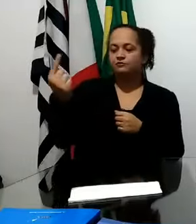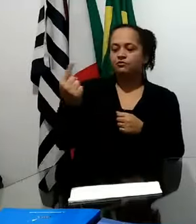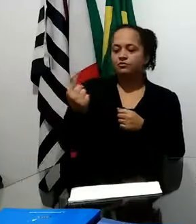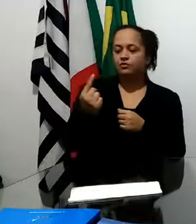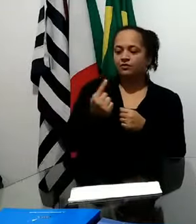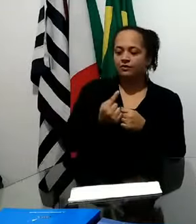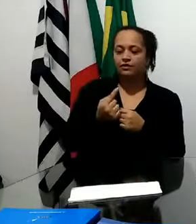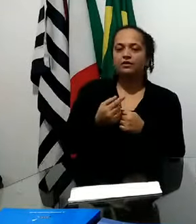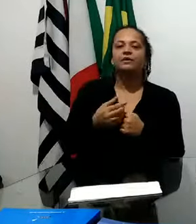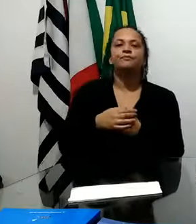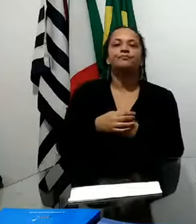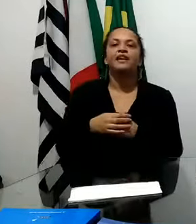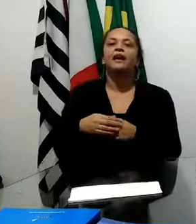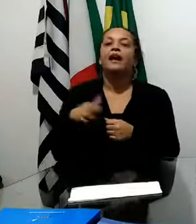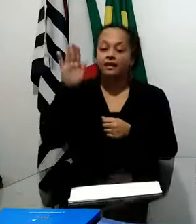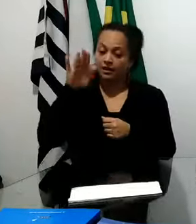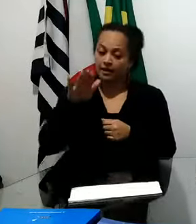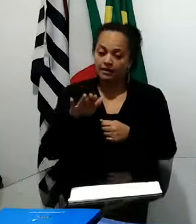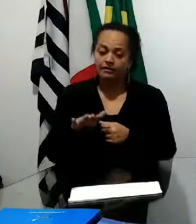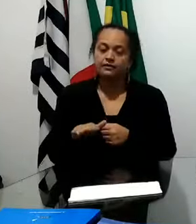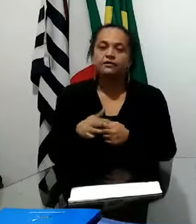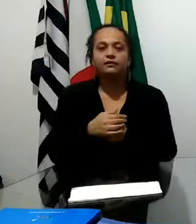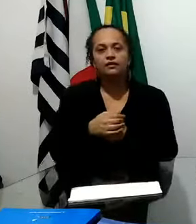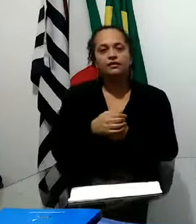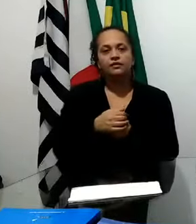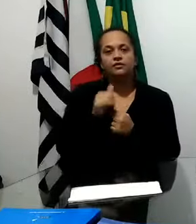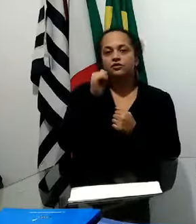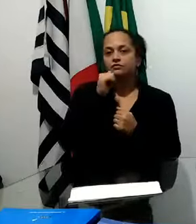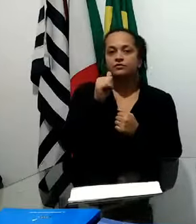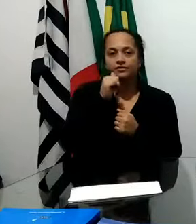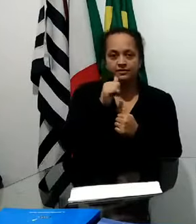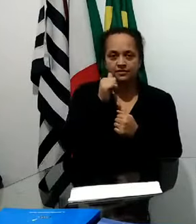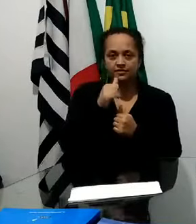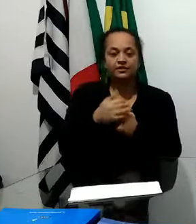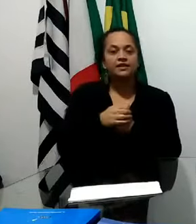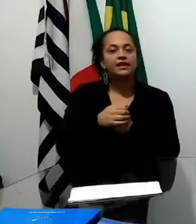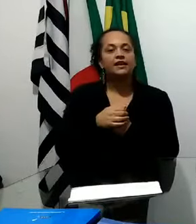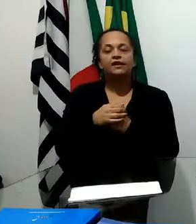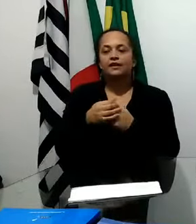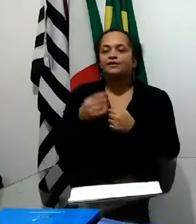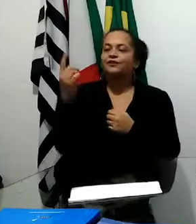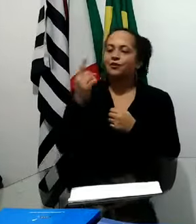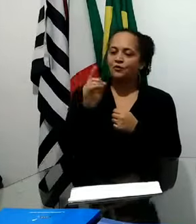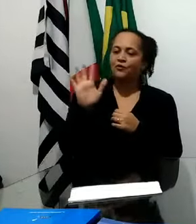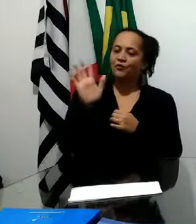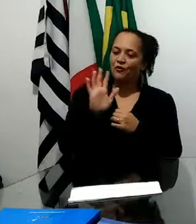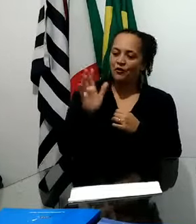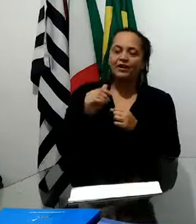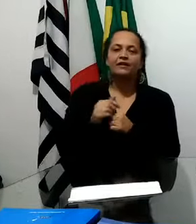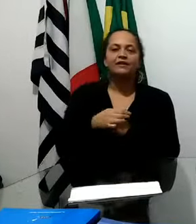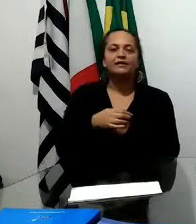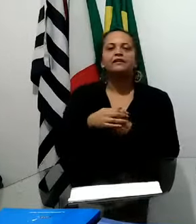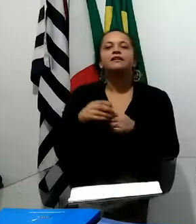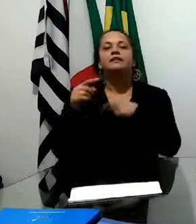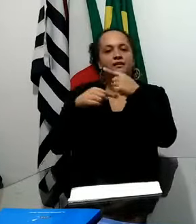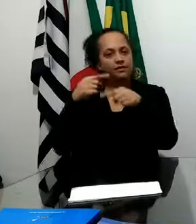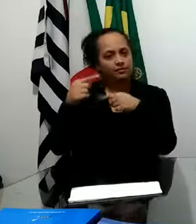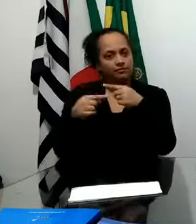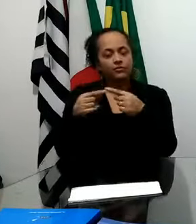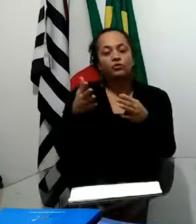À tarde entrava e pela manhã tornava segundo a casa das mulheres, sobre as vistas de Sasgás, eunuco